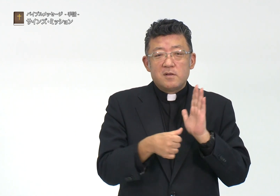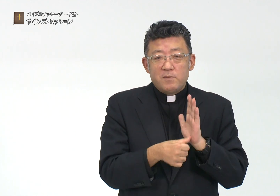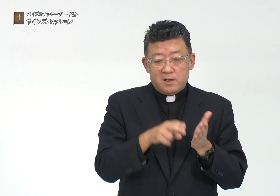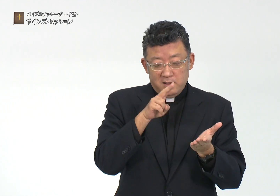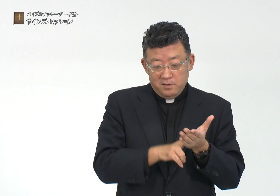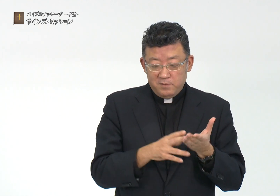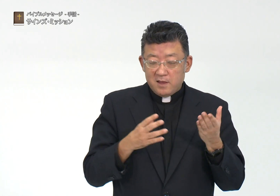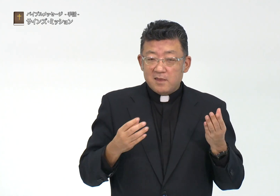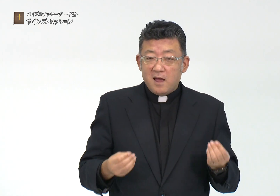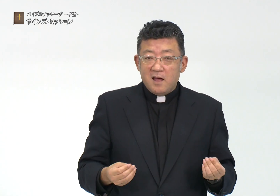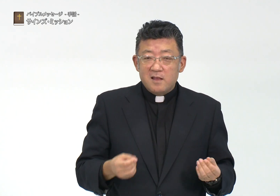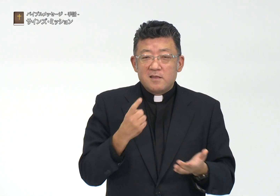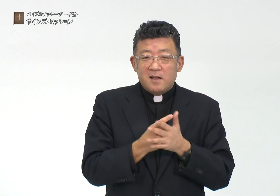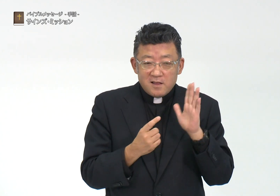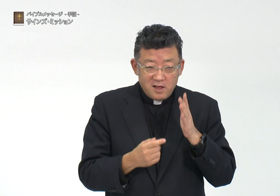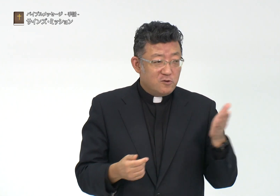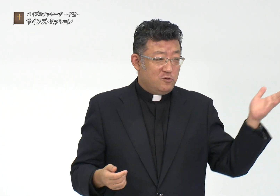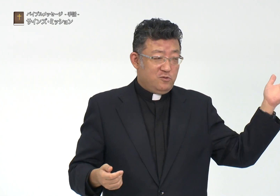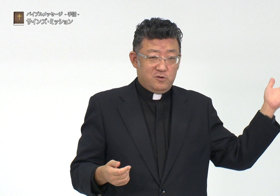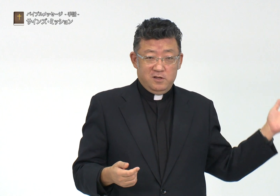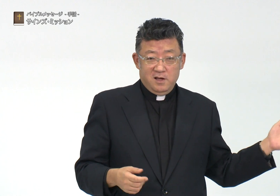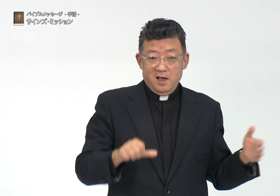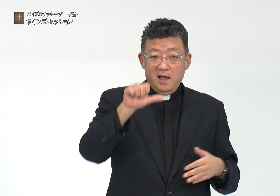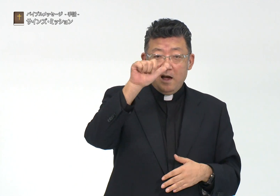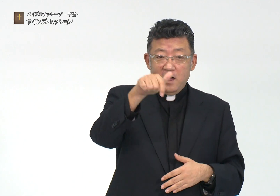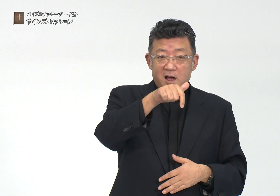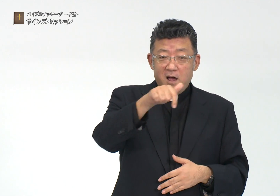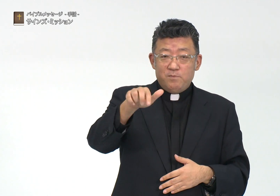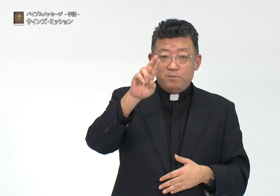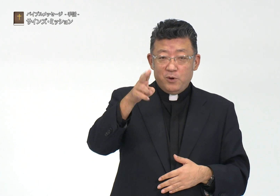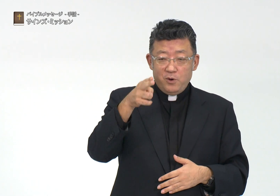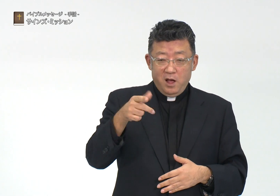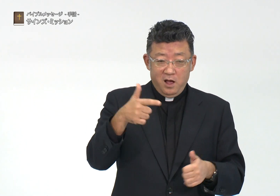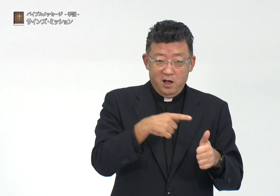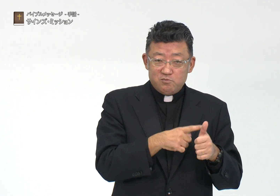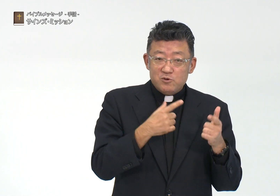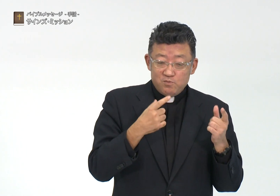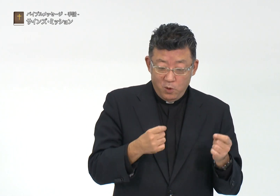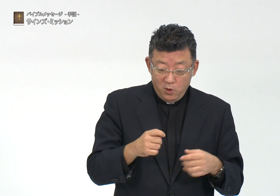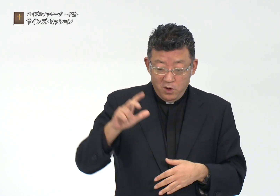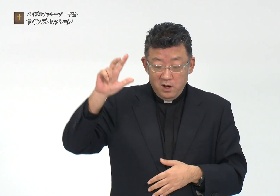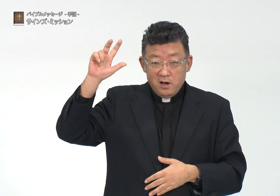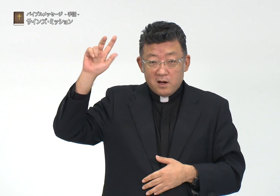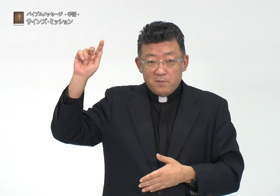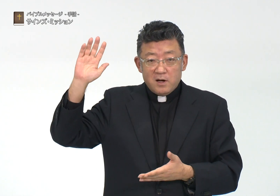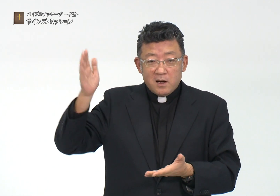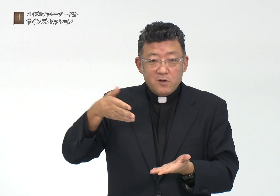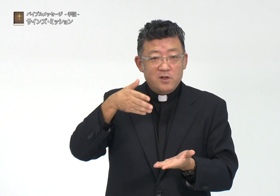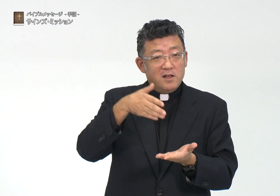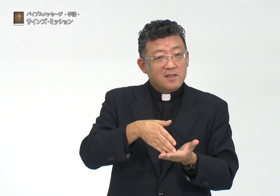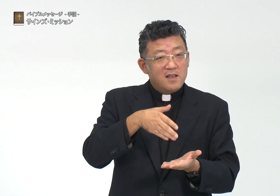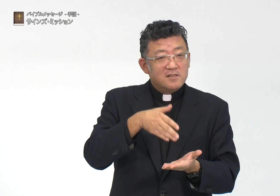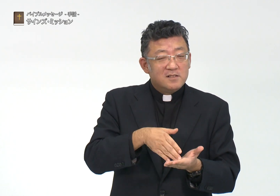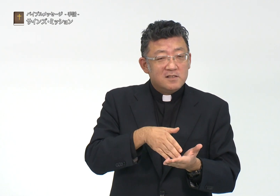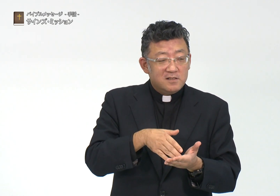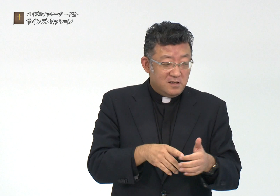ヨハネと名前も決めていますそれだけでなくこちらにあるように油版